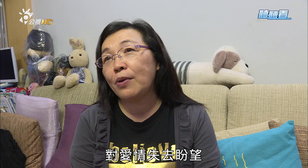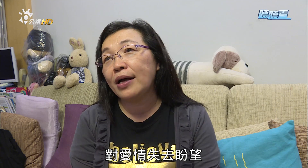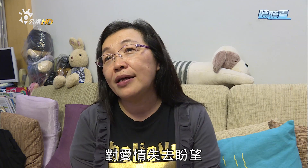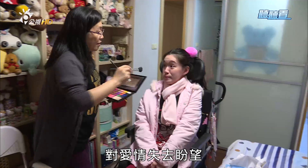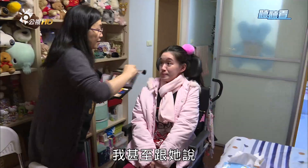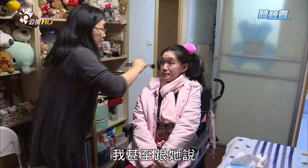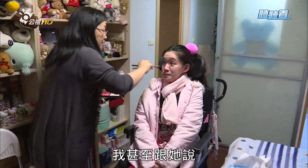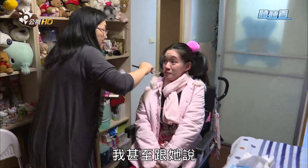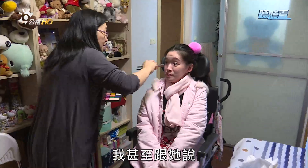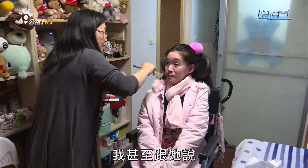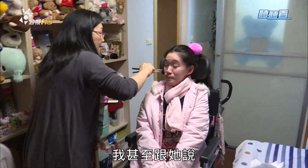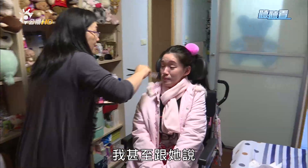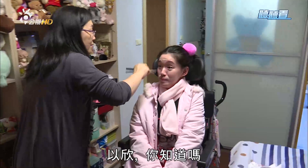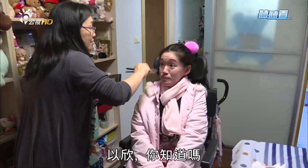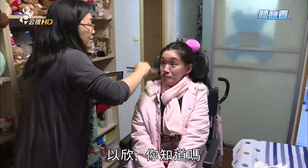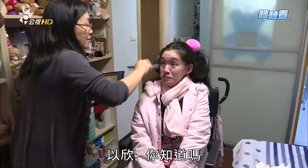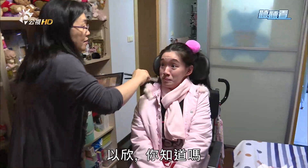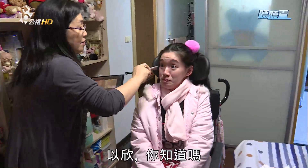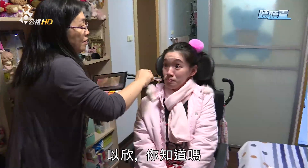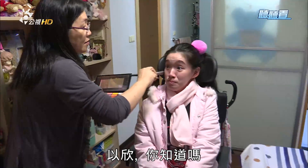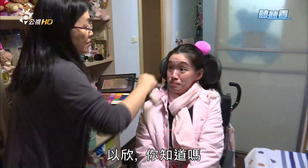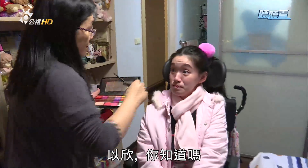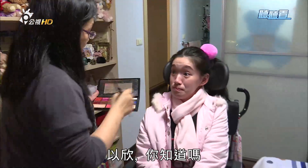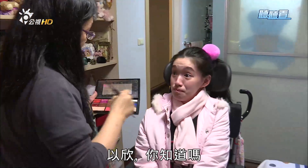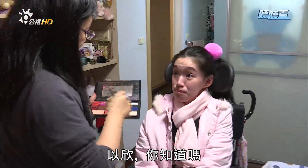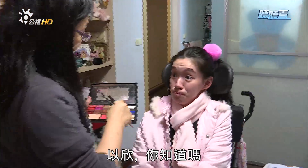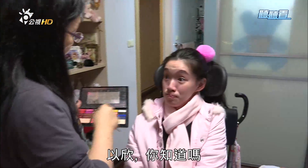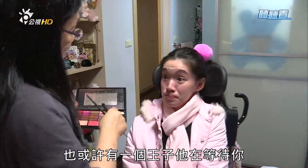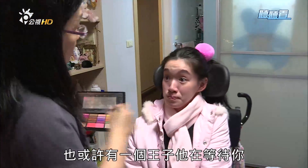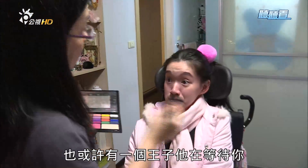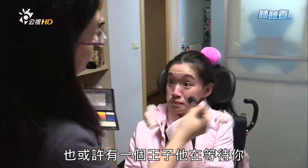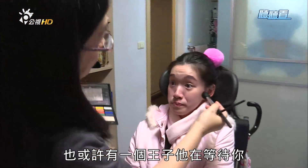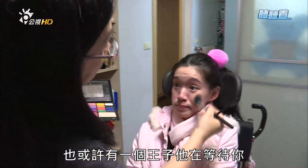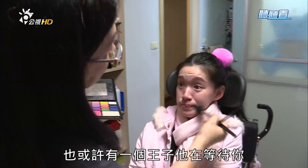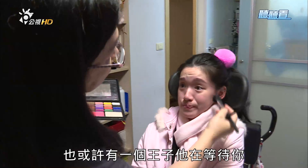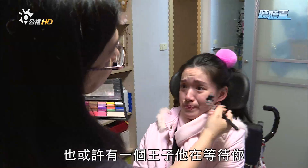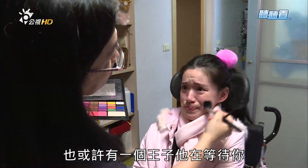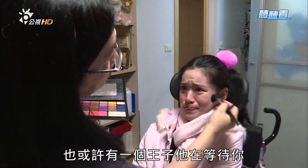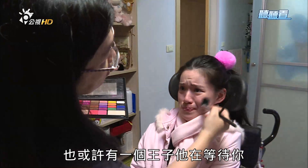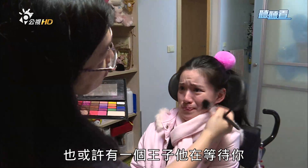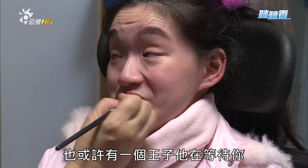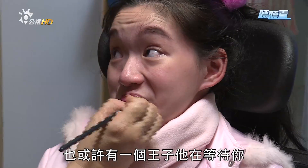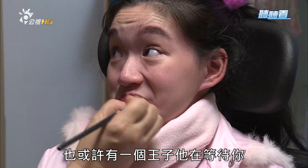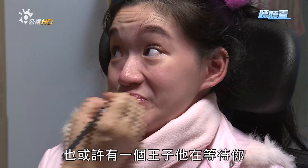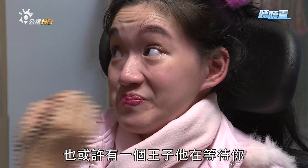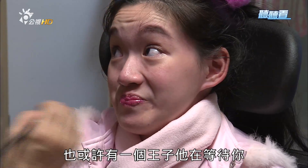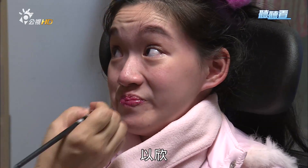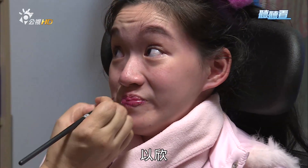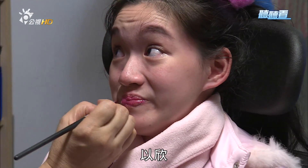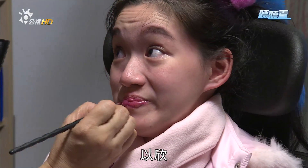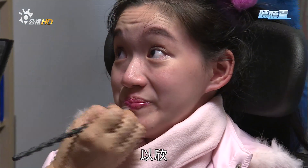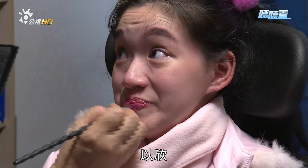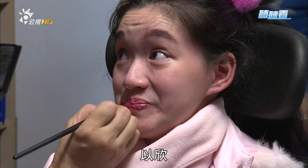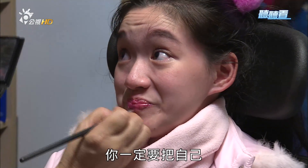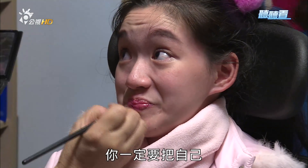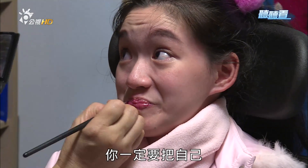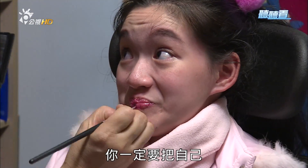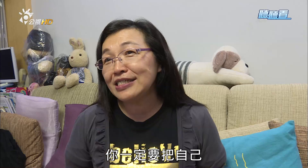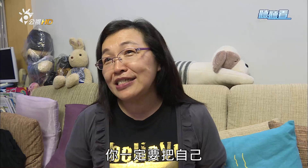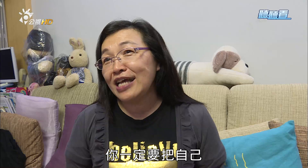望。我甚至跟他说，以心你知道吗，也或许有个王子他还在等待你，以心你一定要把自己啊